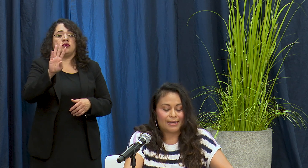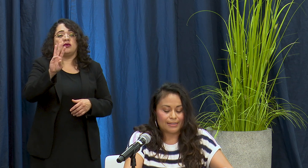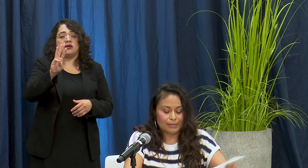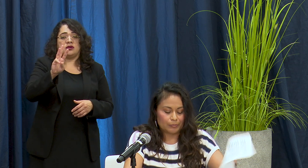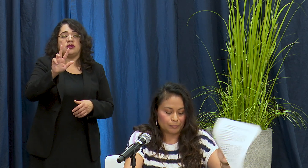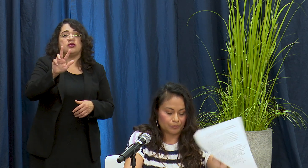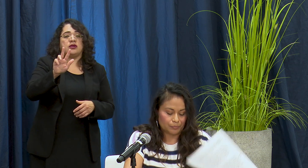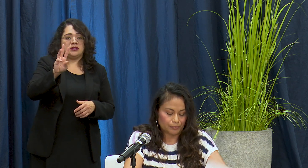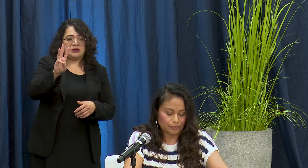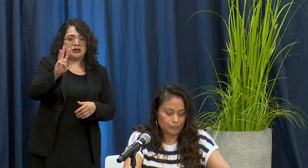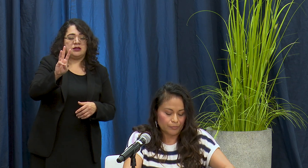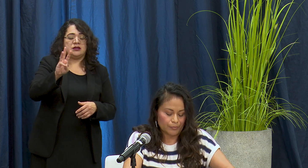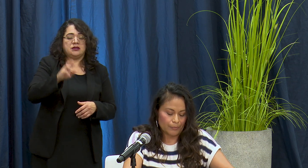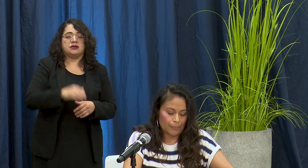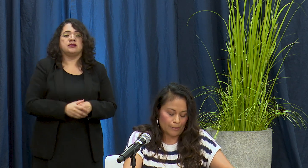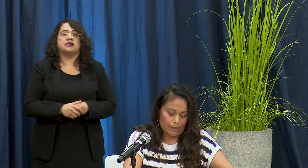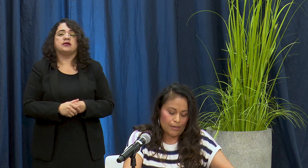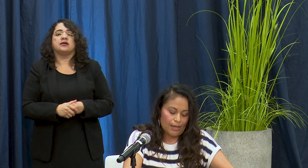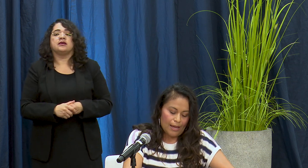562-570-4636.